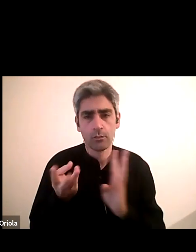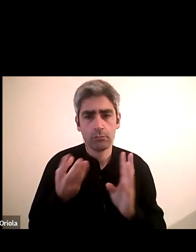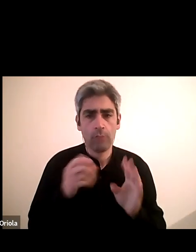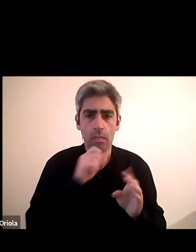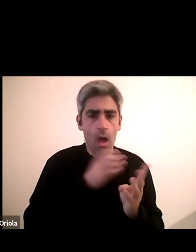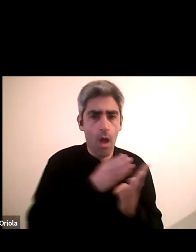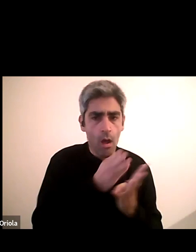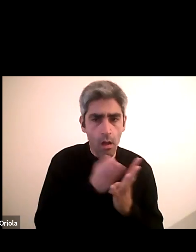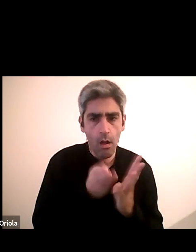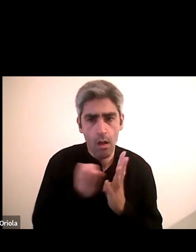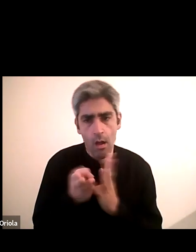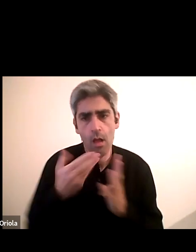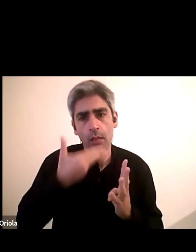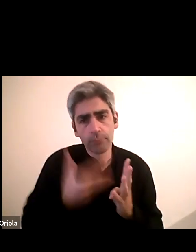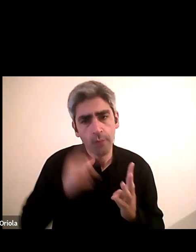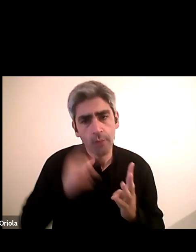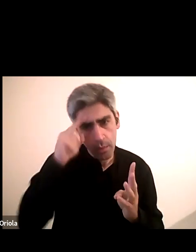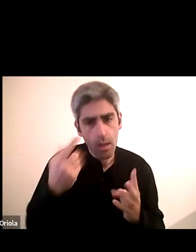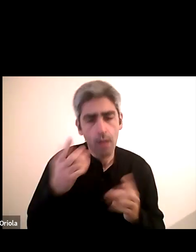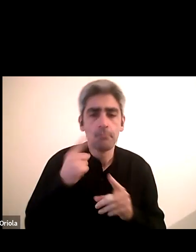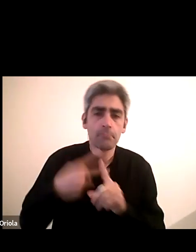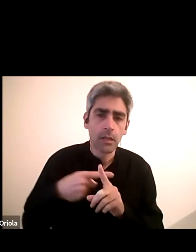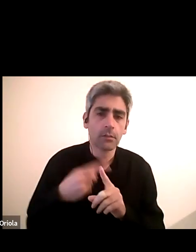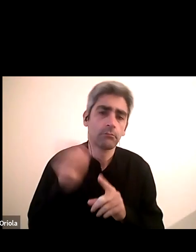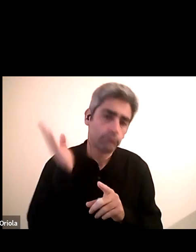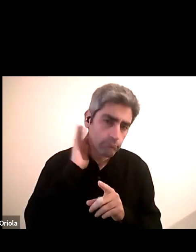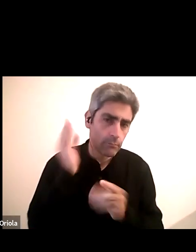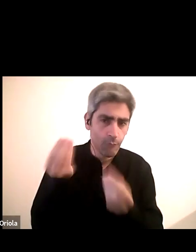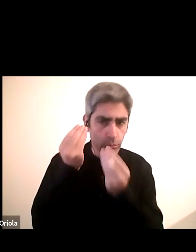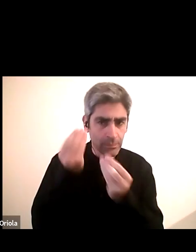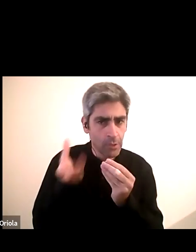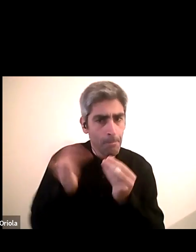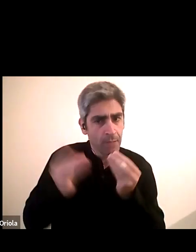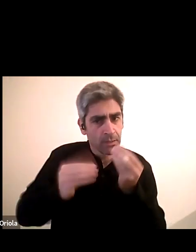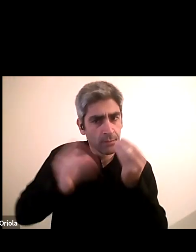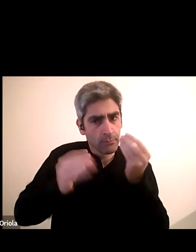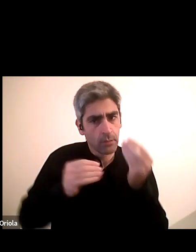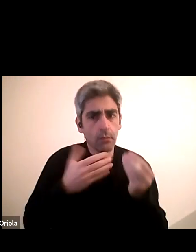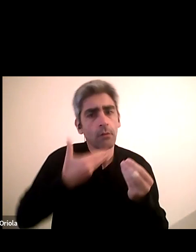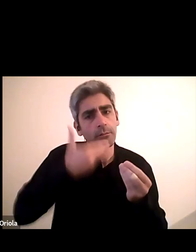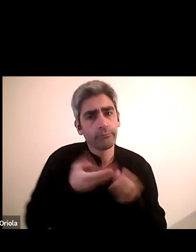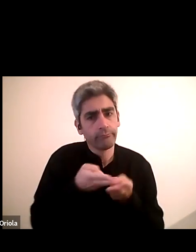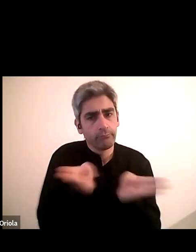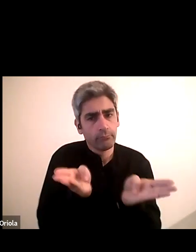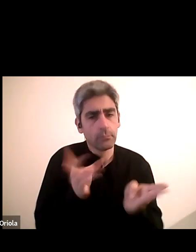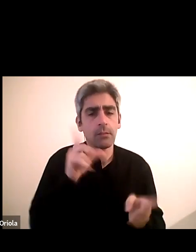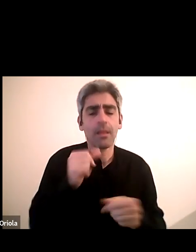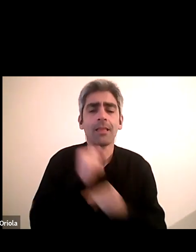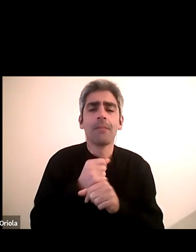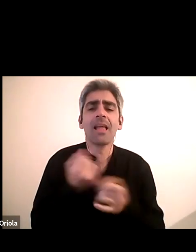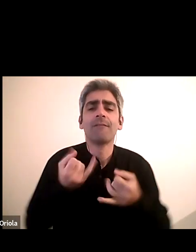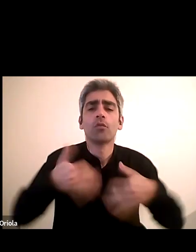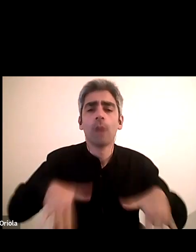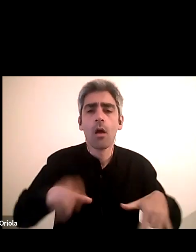portanto, multifunções, mais formação. Depois, porque o trabalho informal, o chamado trabalho informal